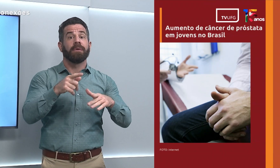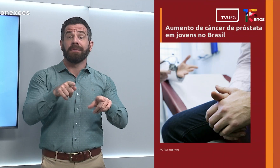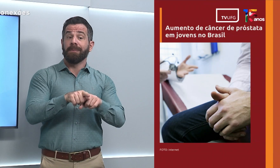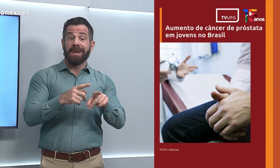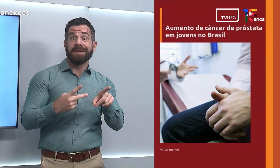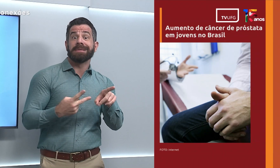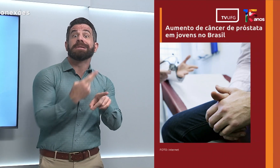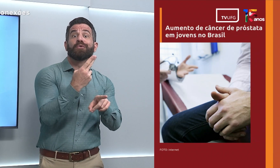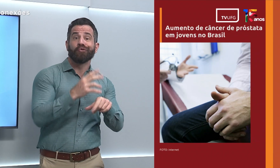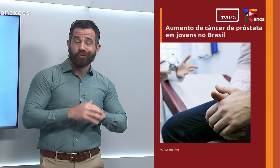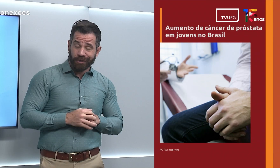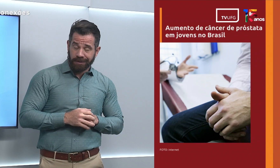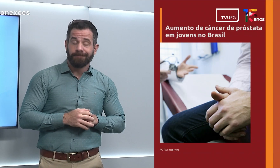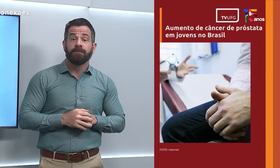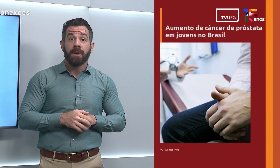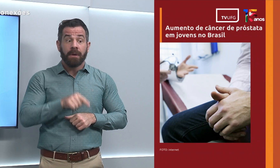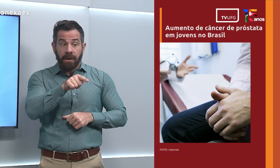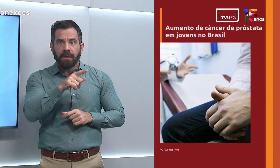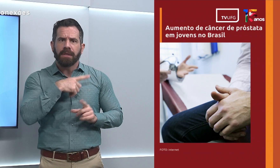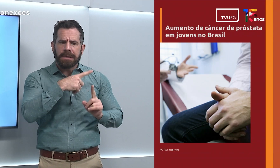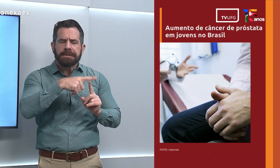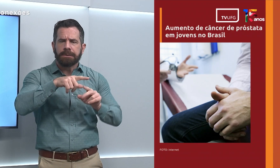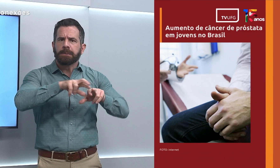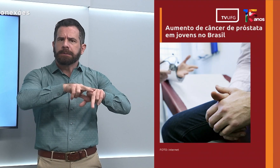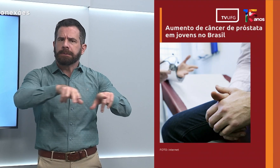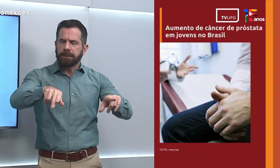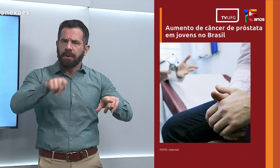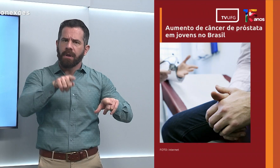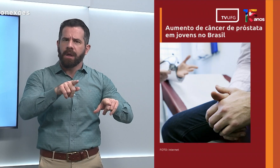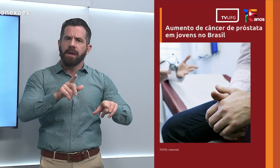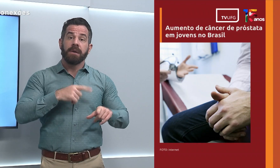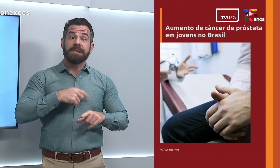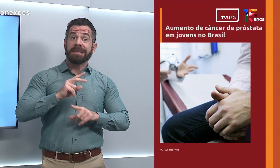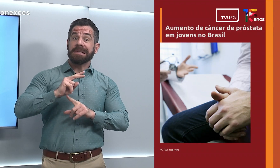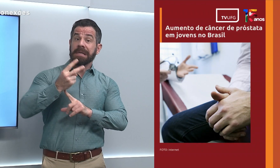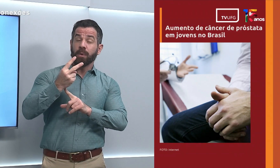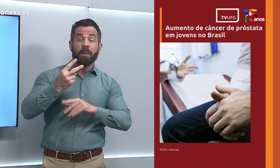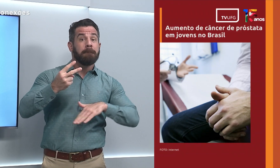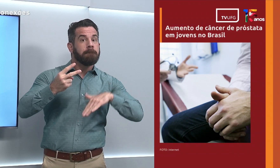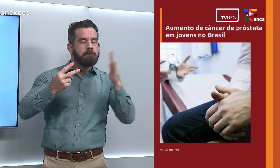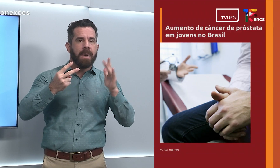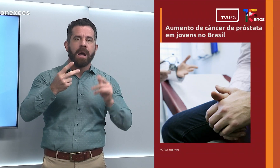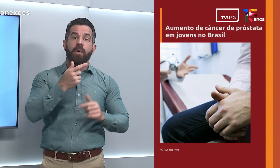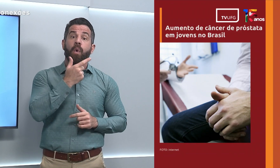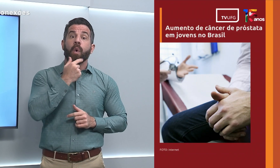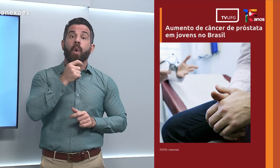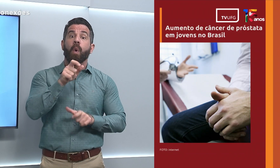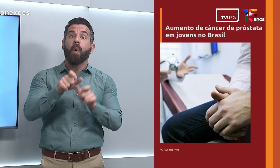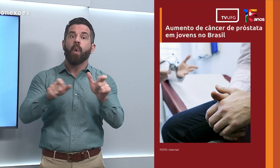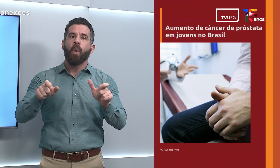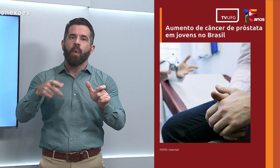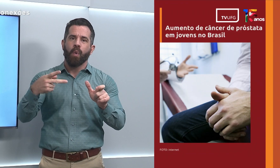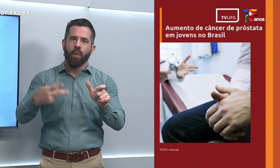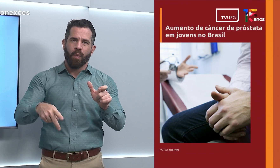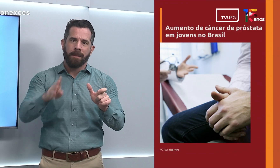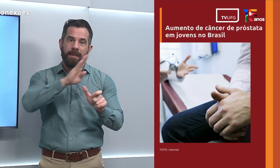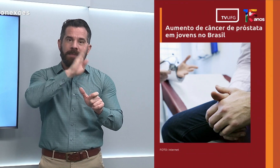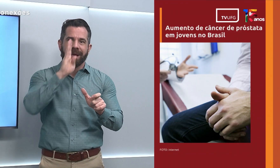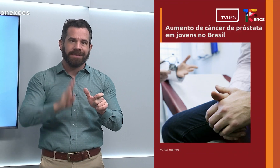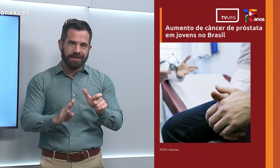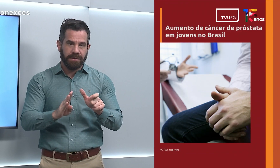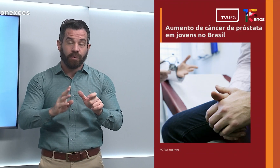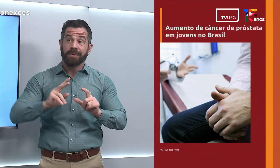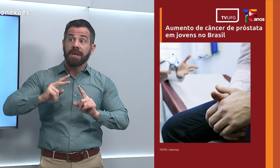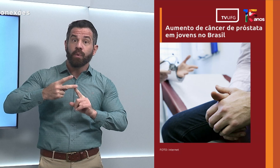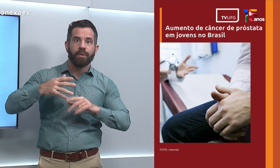os casos desse tipo de câncer são o segundo mais frequente entre os homens